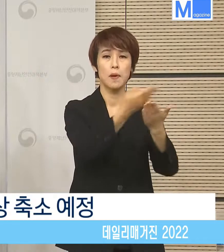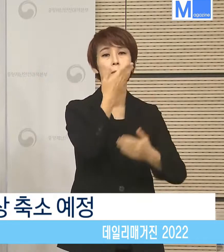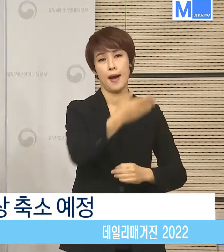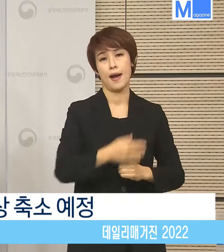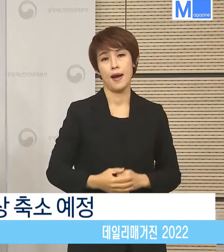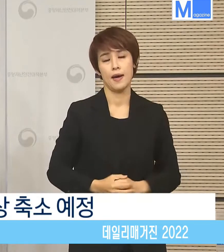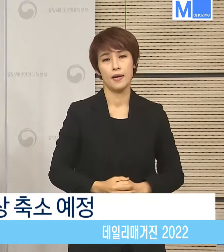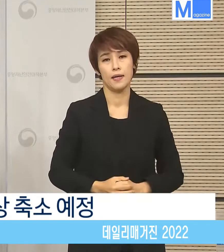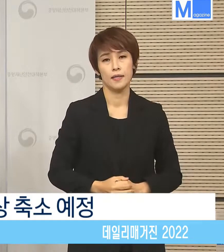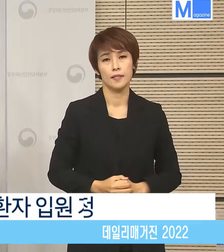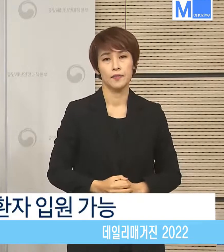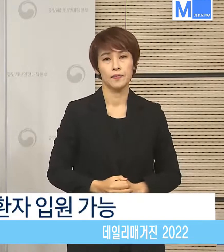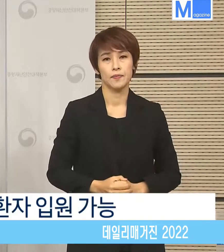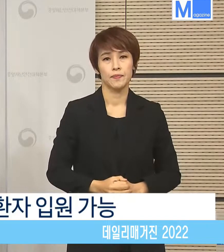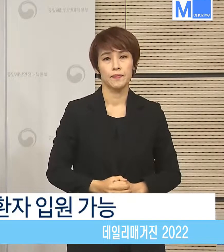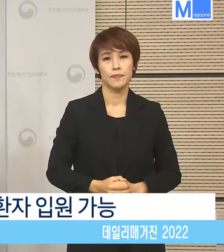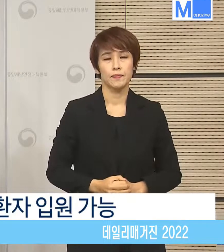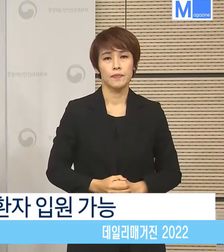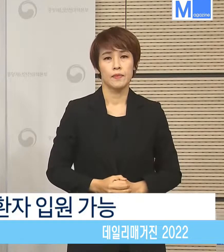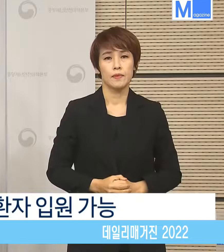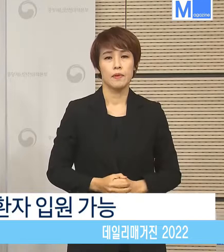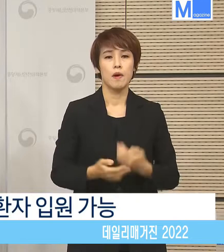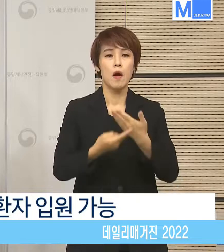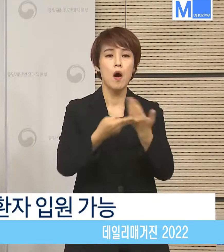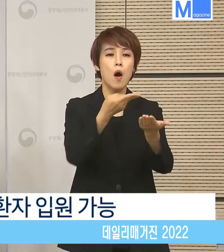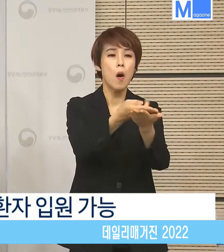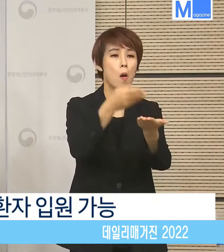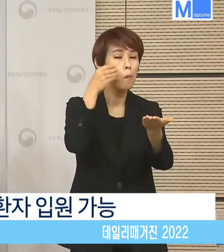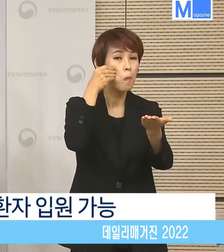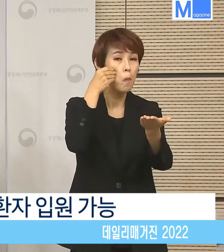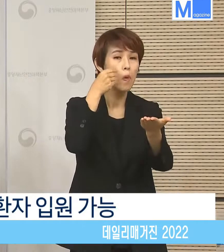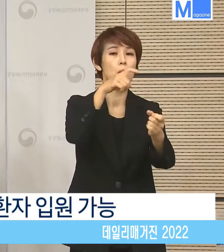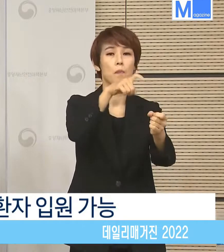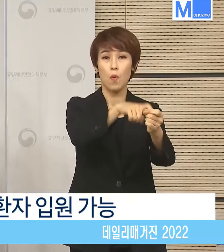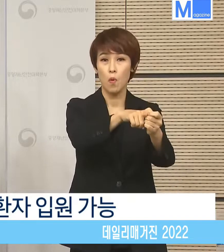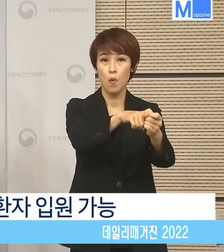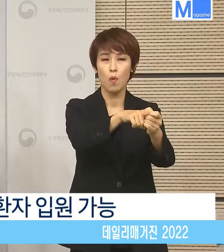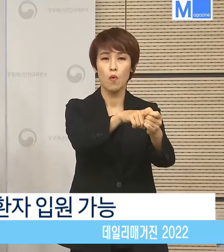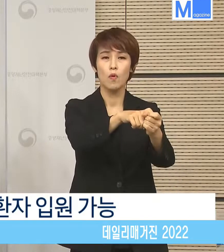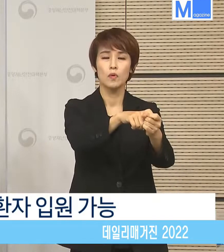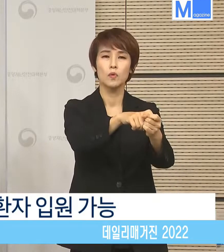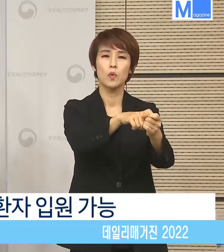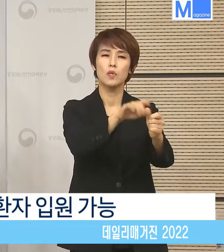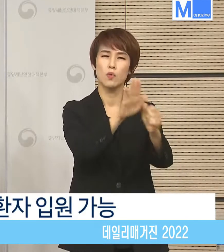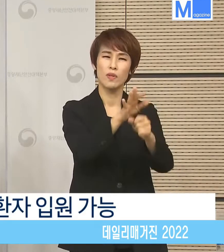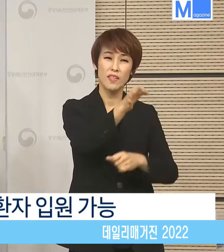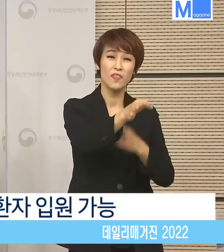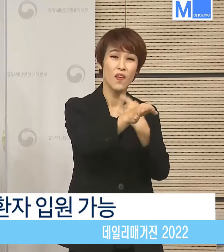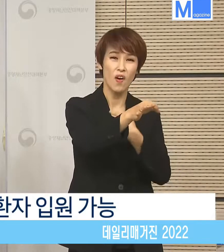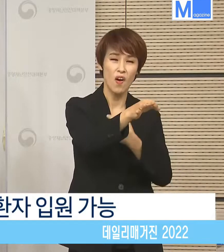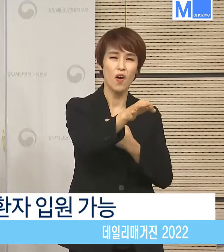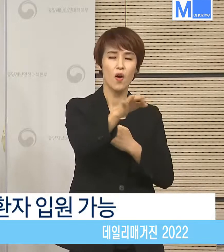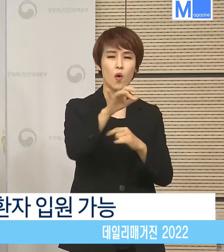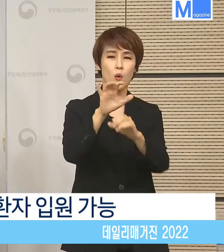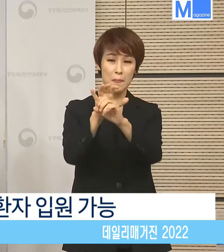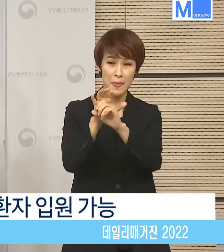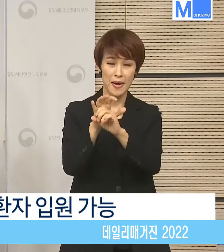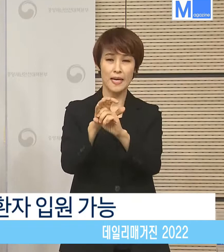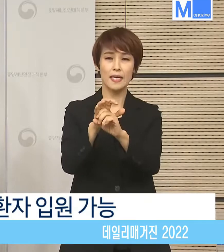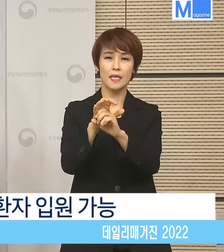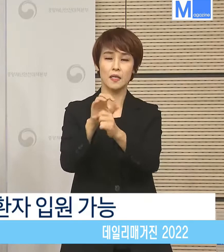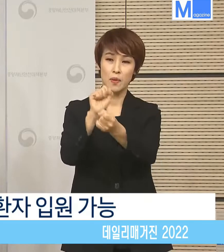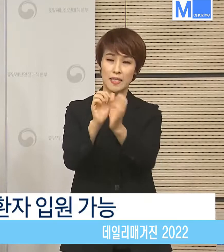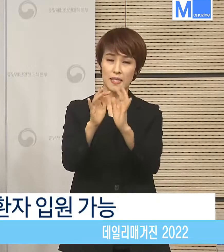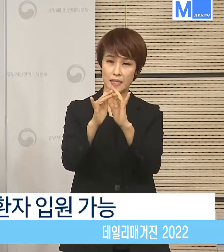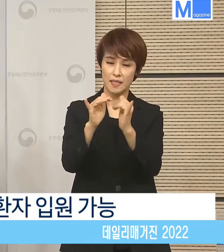가능합니다. 다만 빈병상을 유지하는 목적이나 또는 코로나 환자 진료에 따라 지금까지